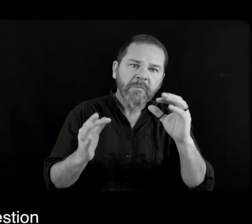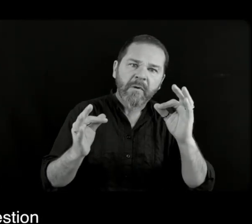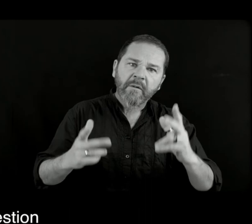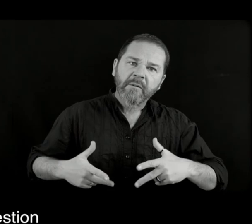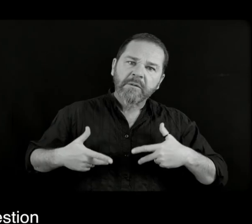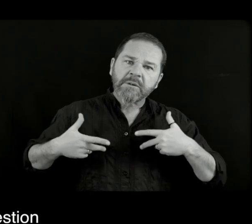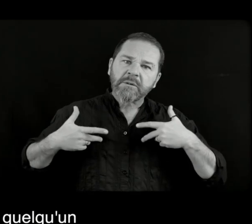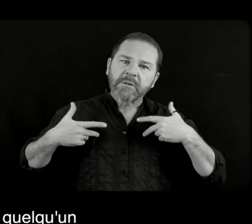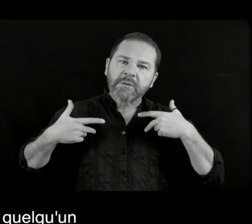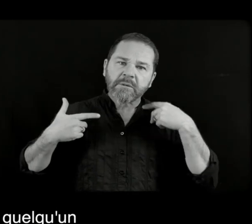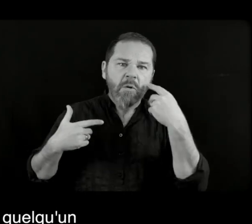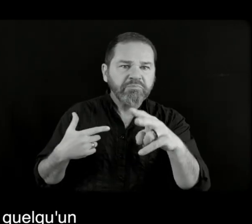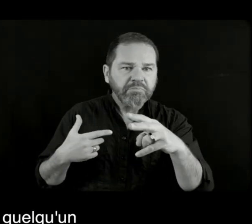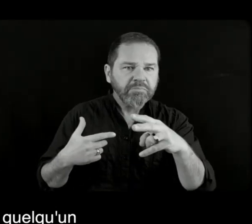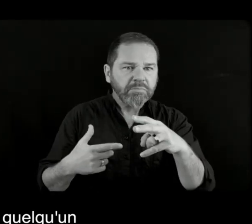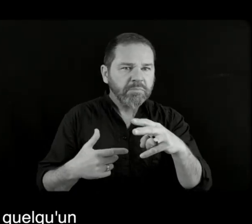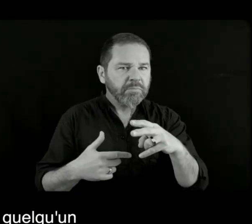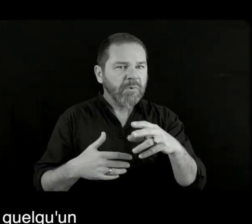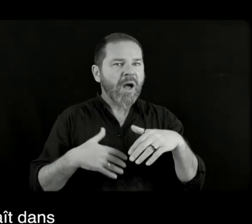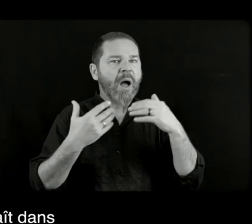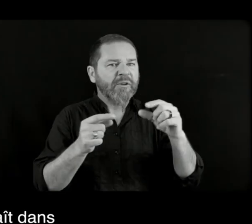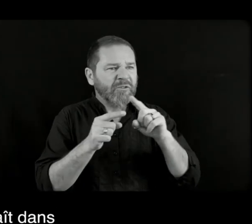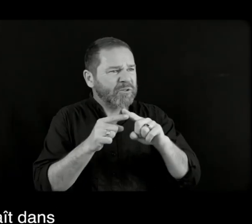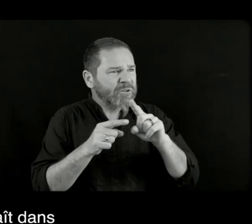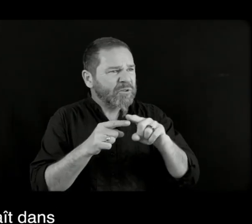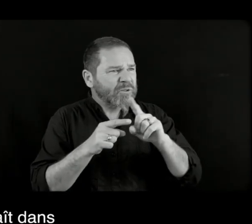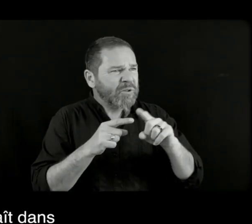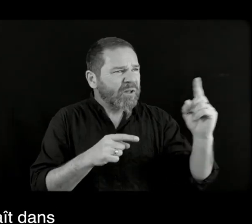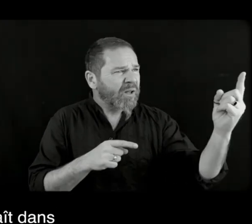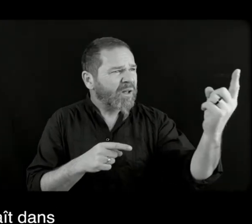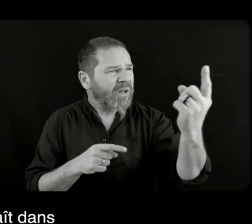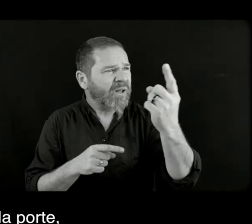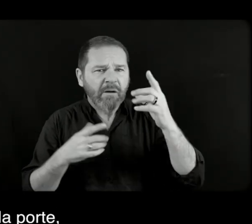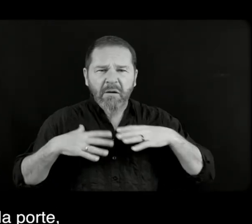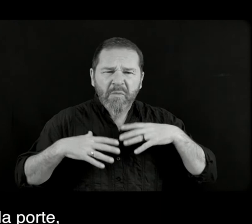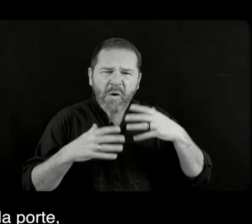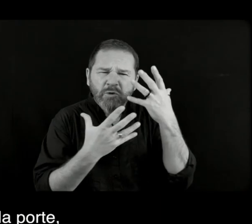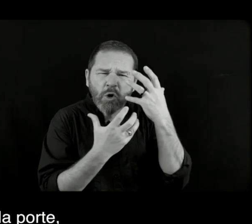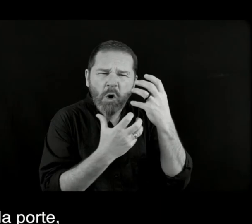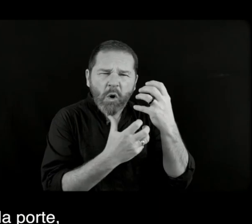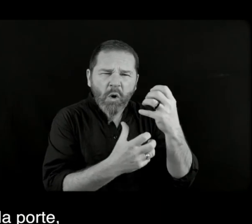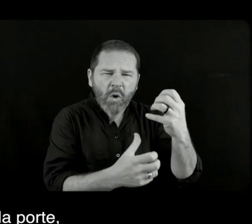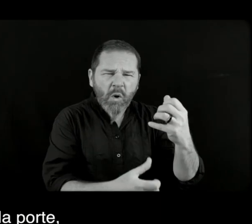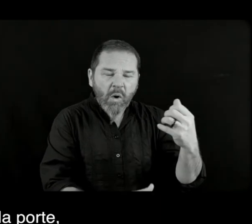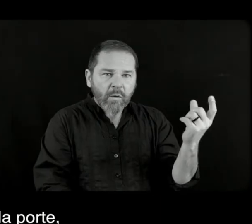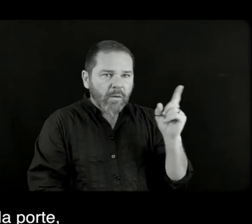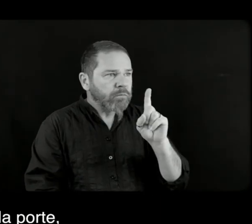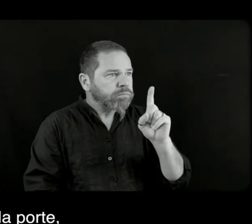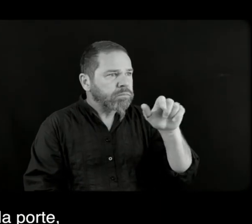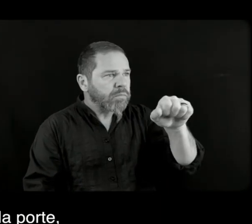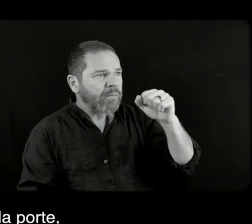vie. Et puis il y a quelqu'un ou quelque chose qui apparaît dans une tunique sombre, elle ouvre la porte et la